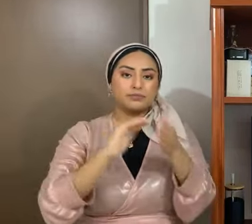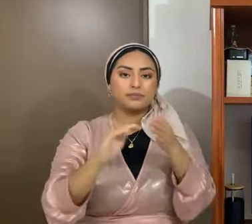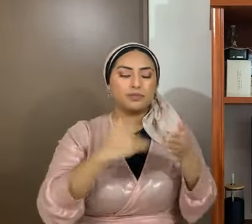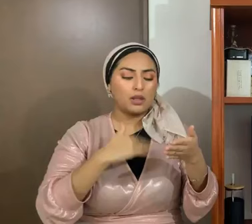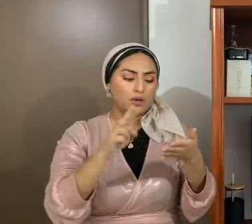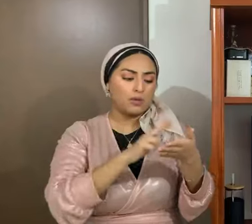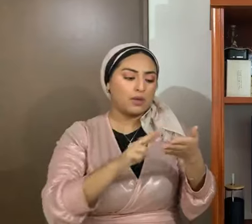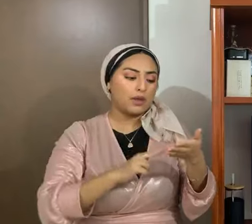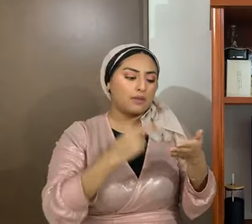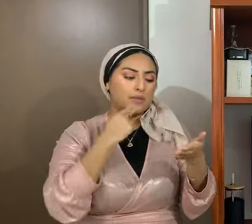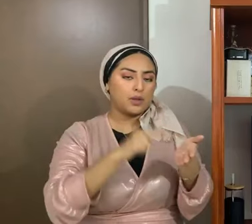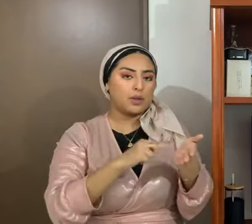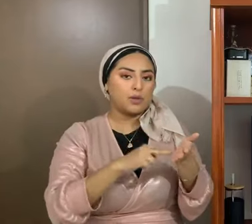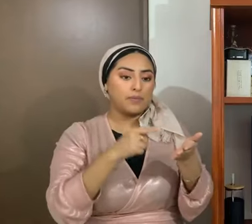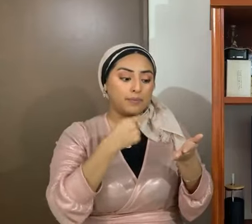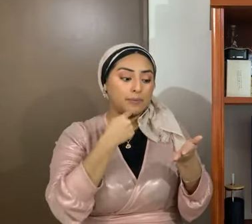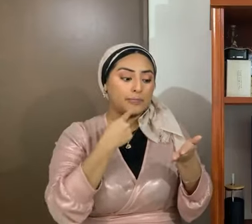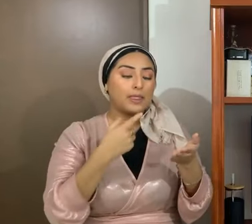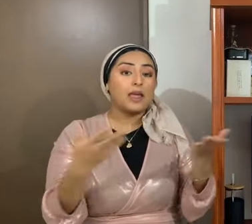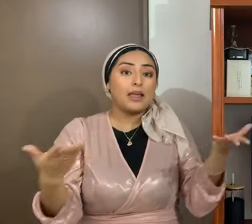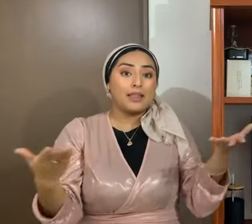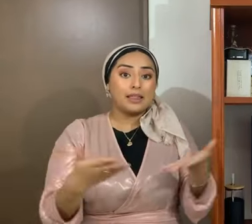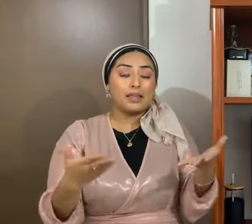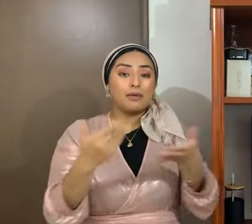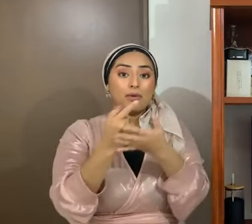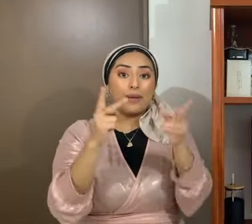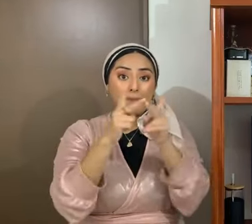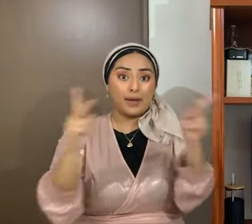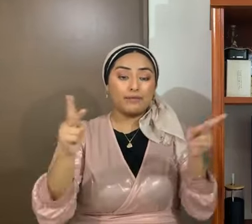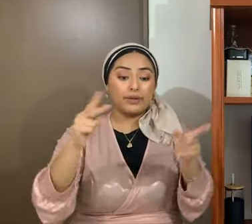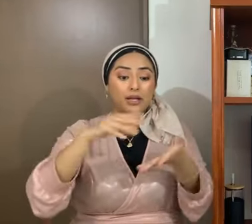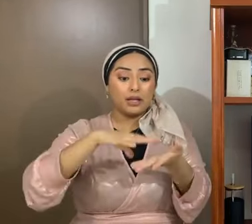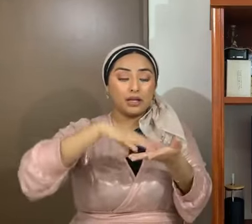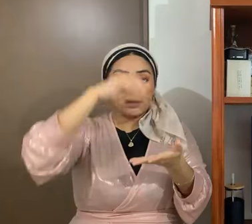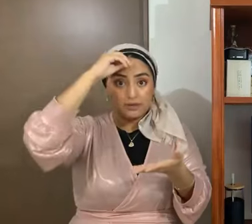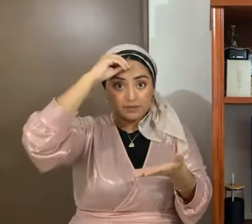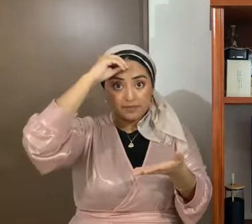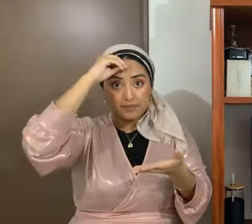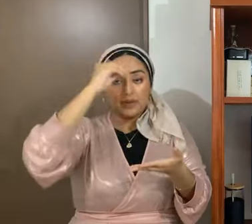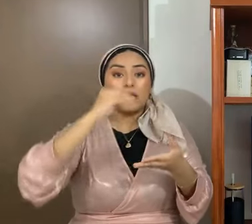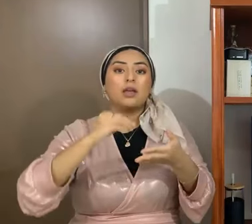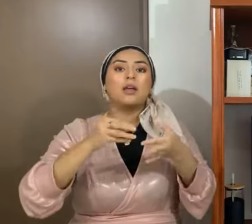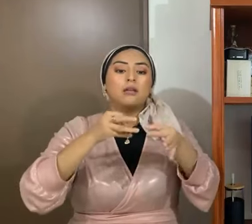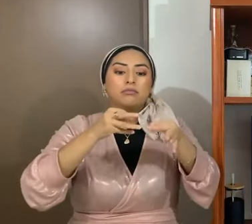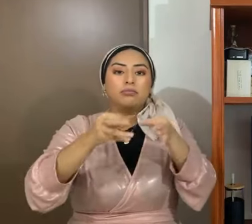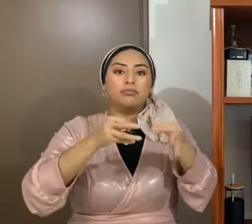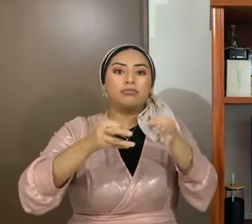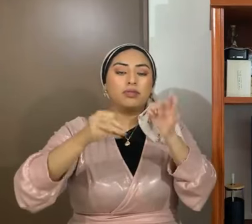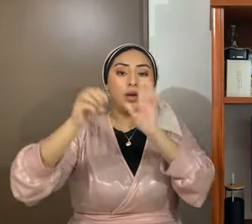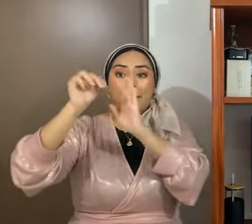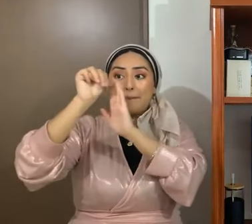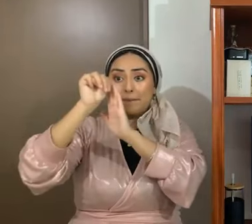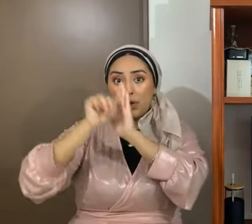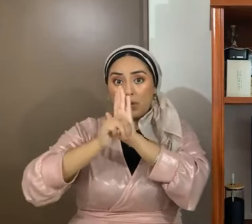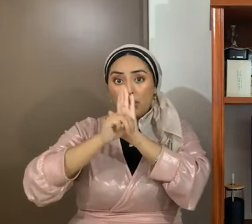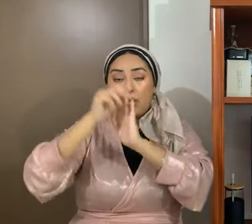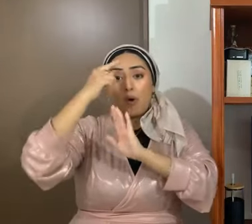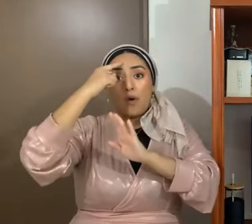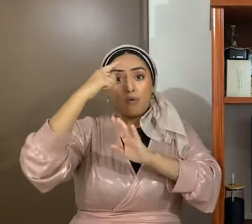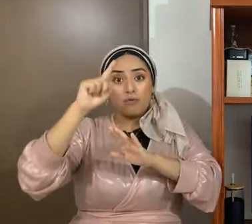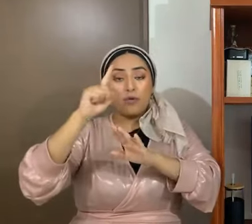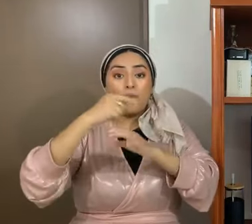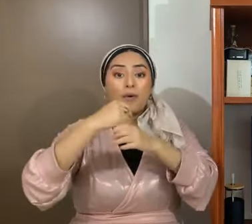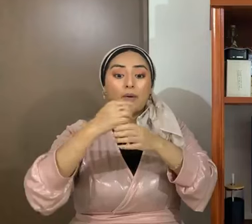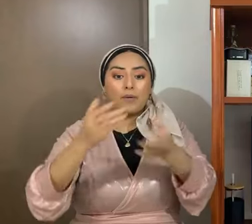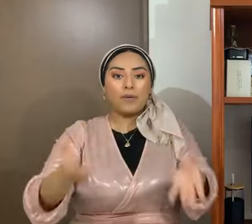Permítanme leer mis notas. Dice, en esta parashá y Haftará se estudia con especial detalle las instrucciones de Moisés para el desarrollo